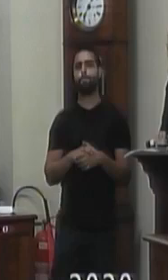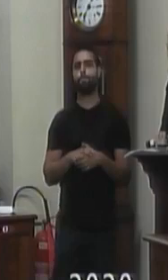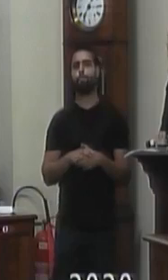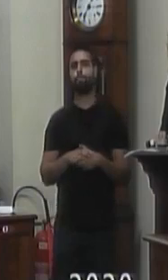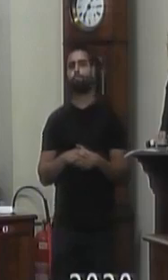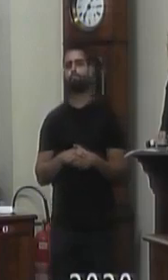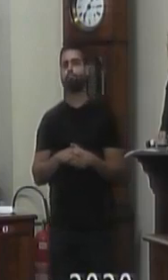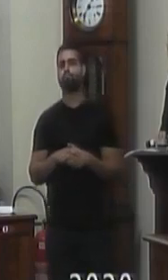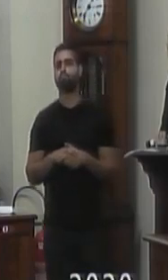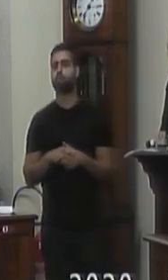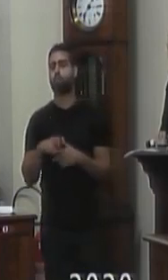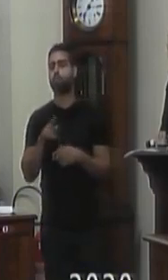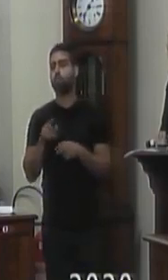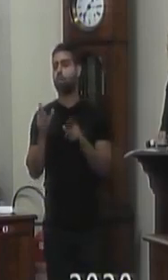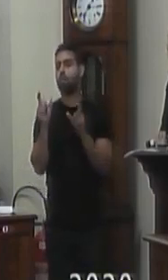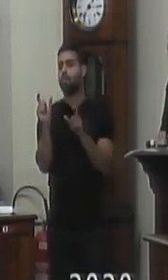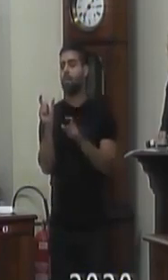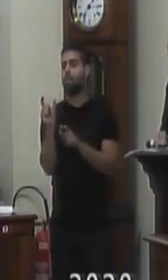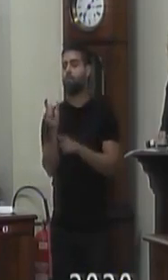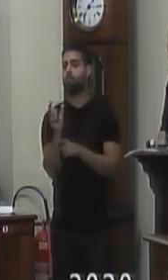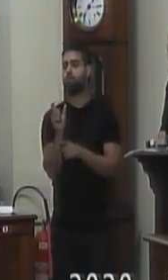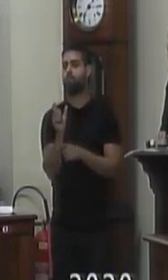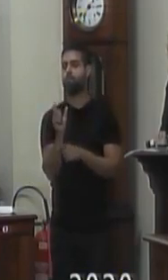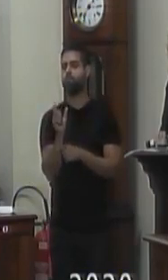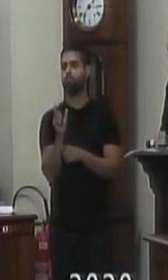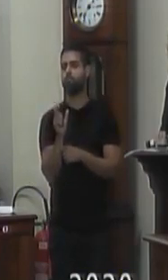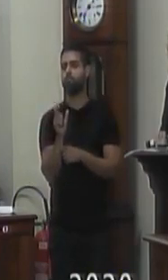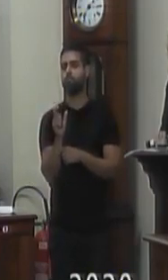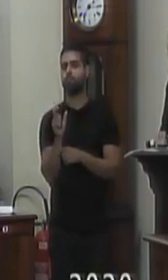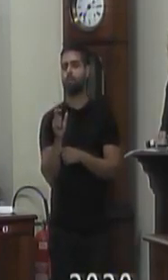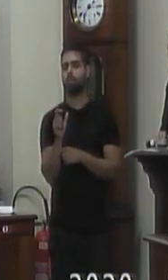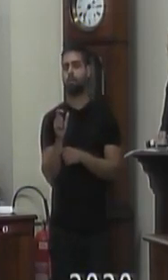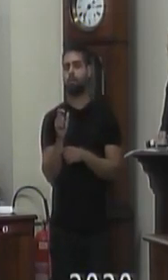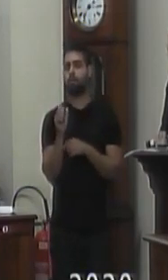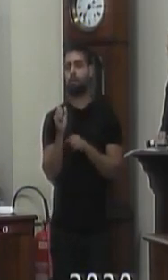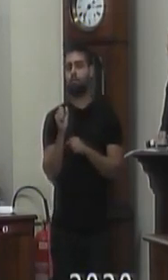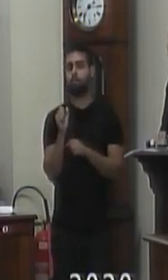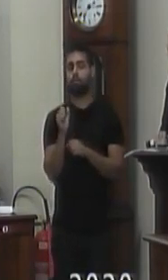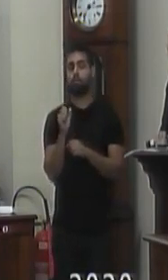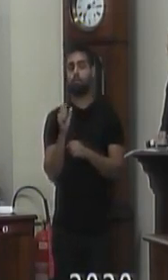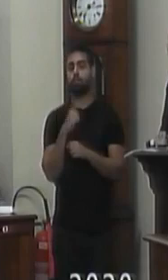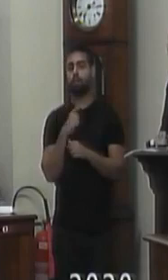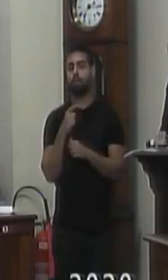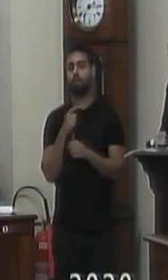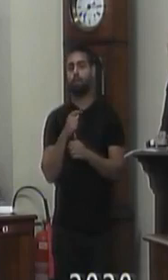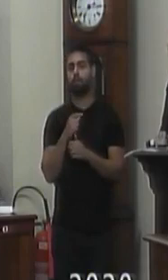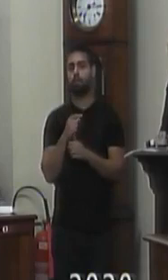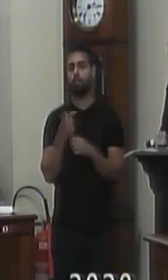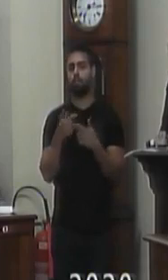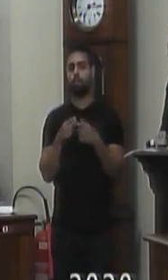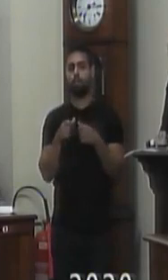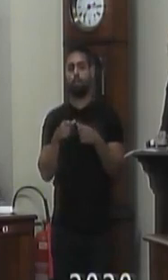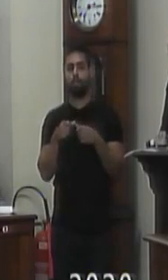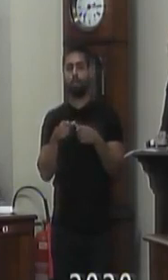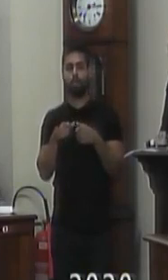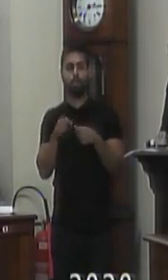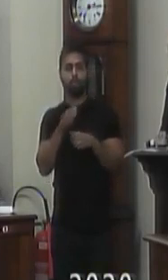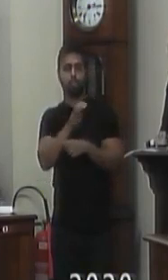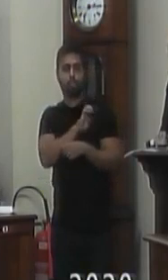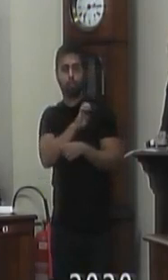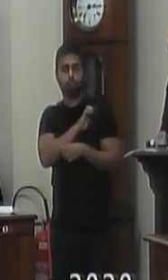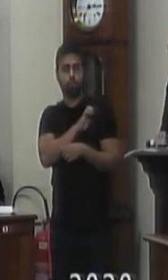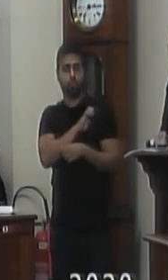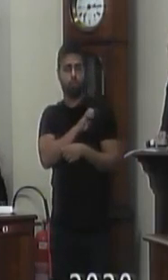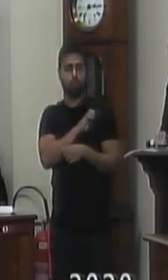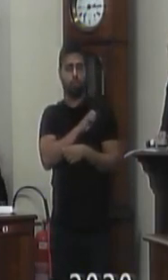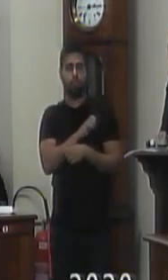Vou usar um termo de expressão, uma fatia grande dele está ficando rico. Fica rico.